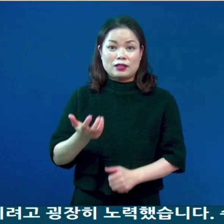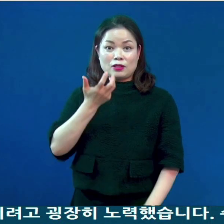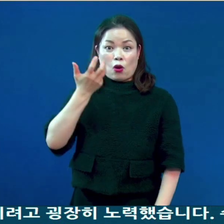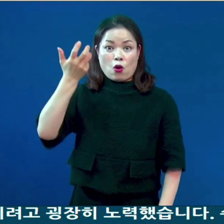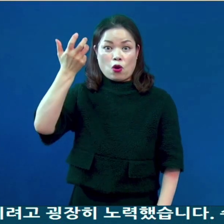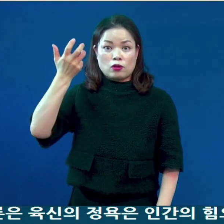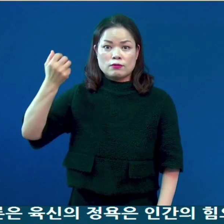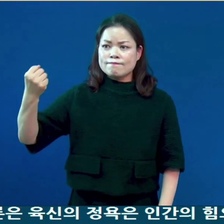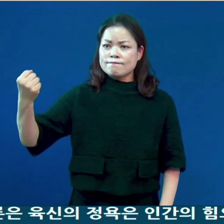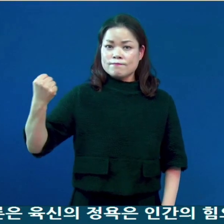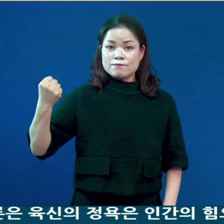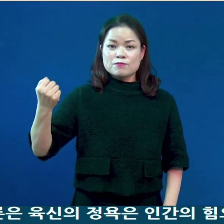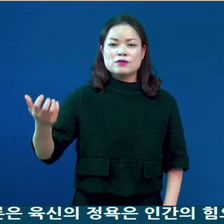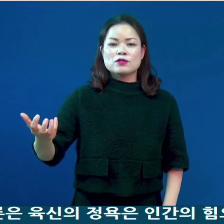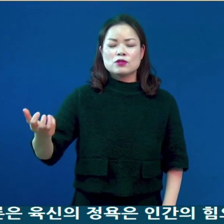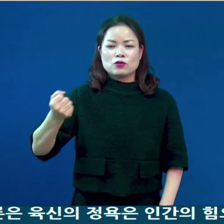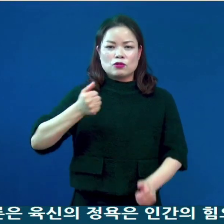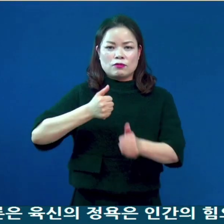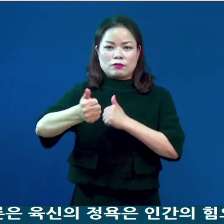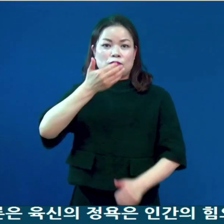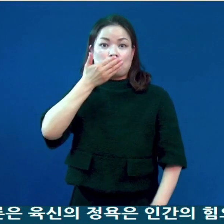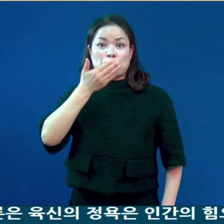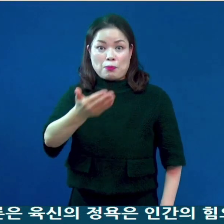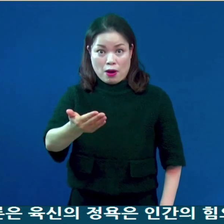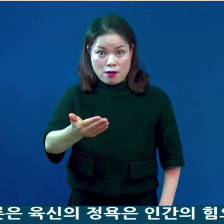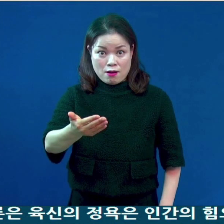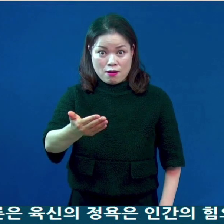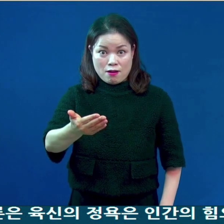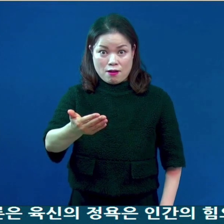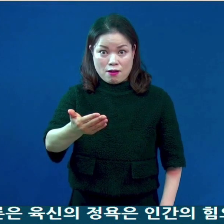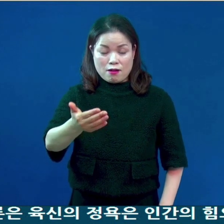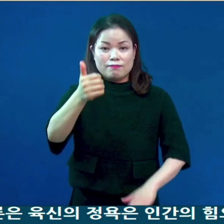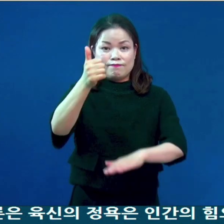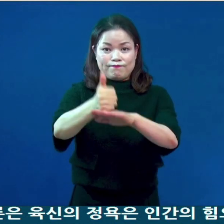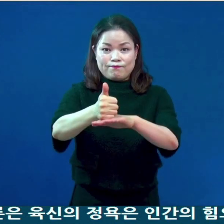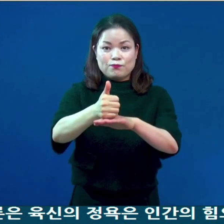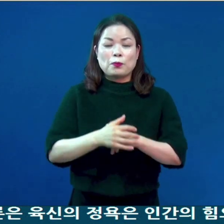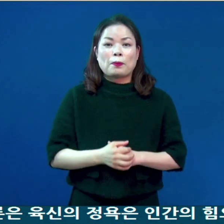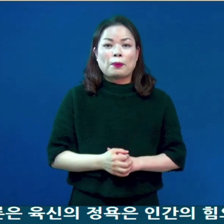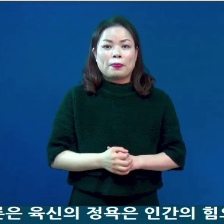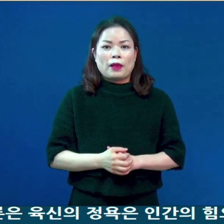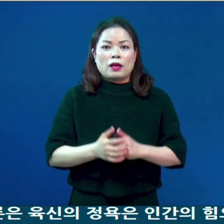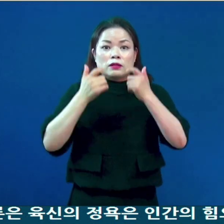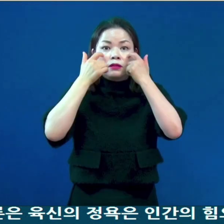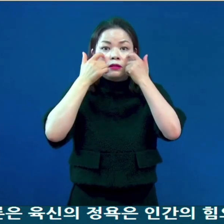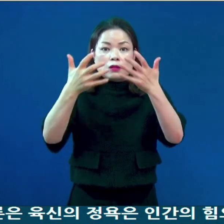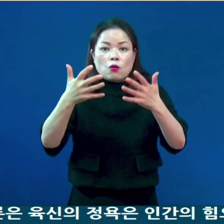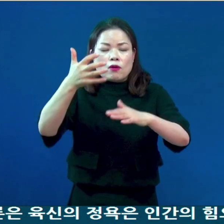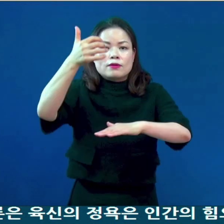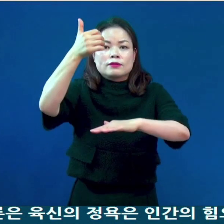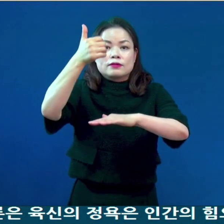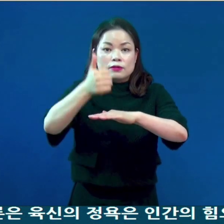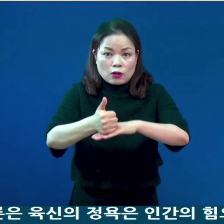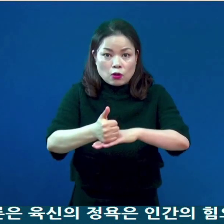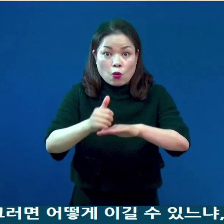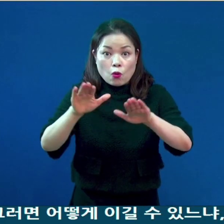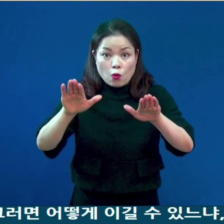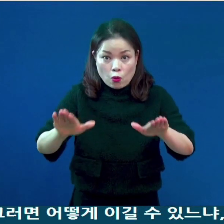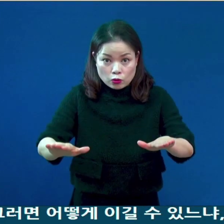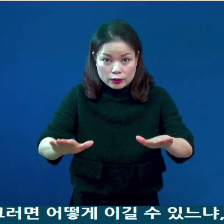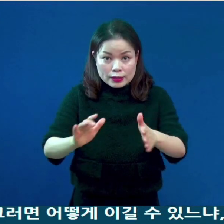성령의 힘으로 이길 수 있다. 이 결론을 내린 겁니다. 정확한 결론이죠.